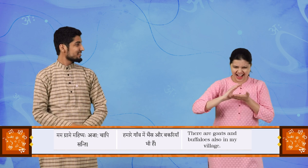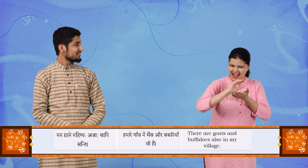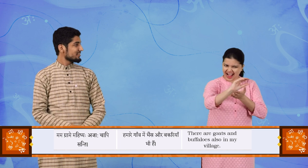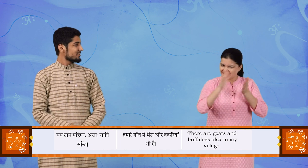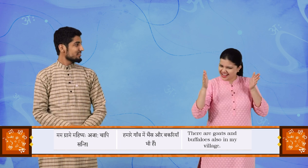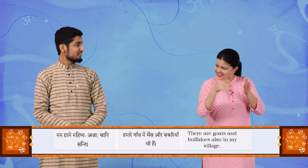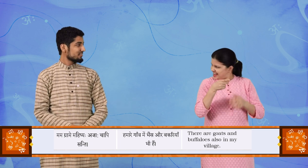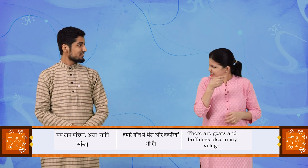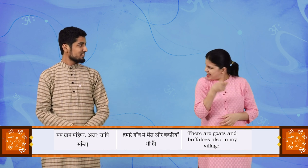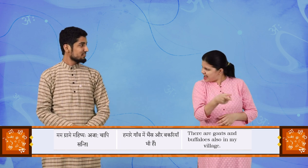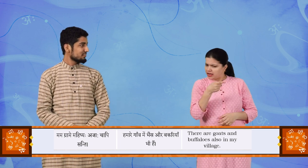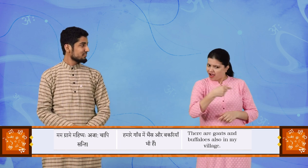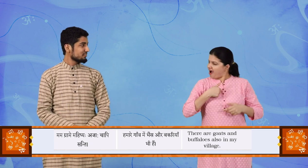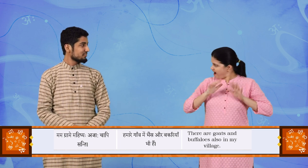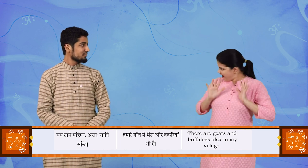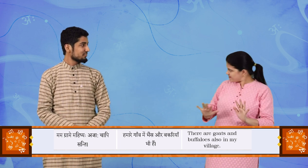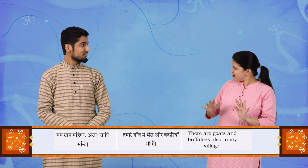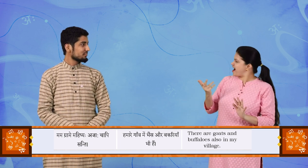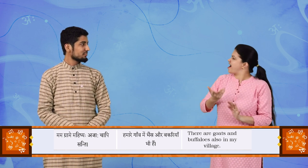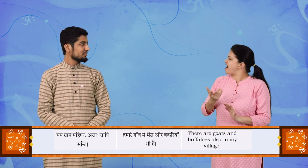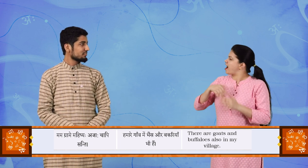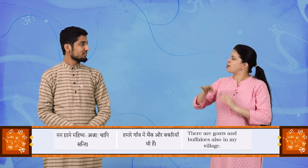महिषर हजार पी समिति